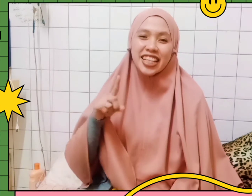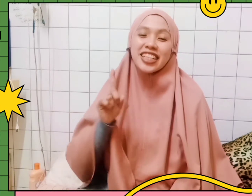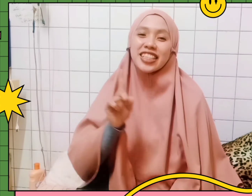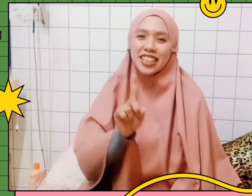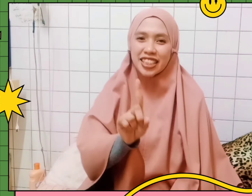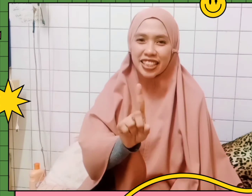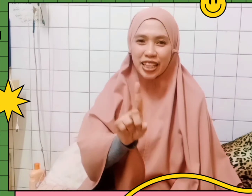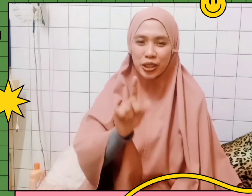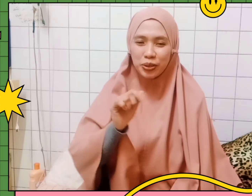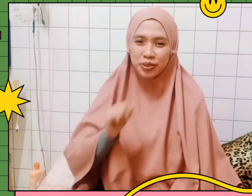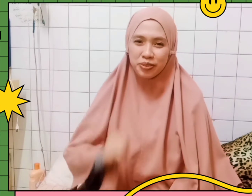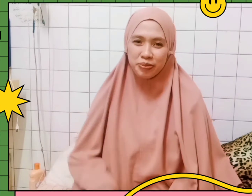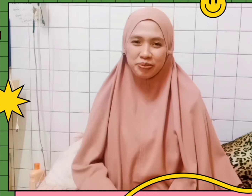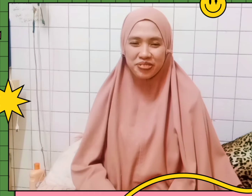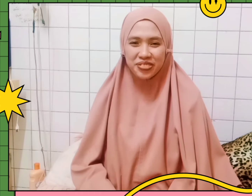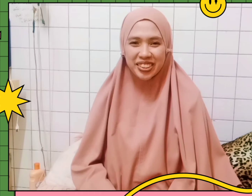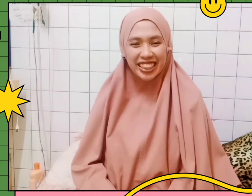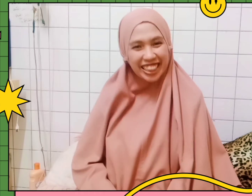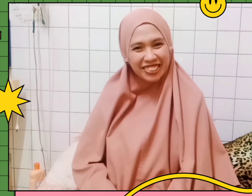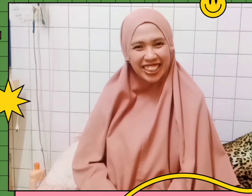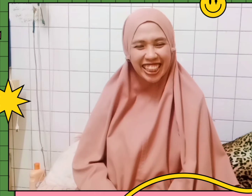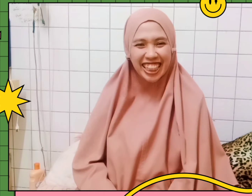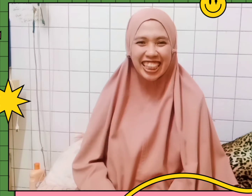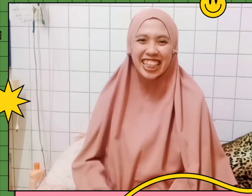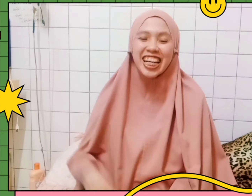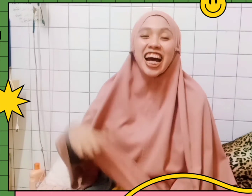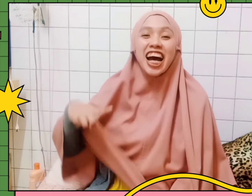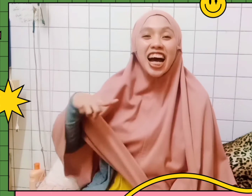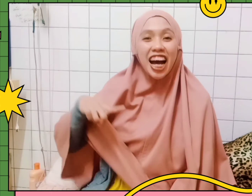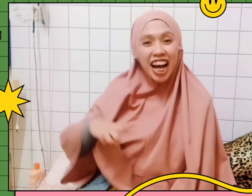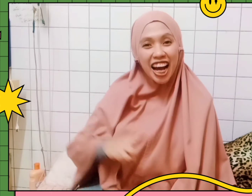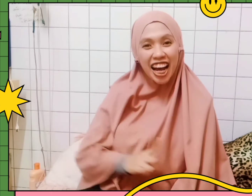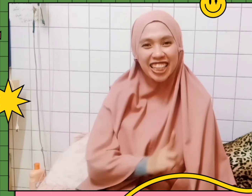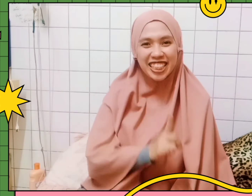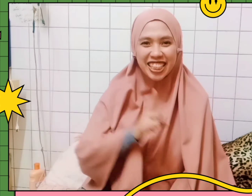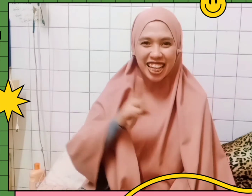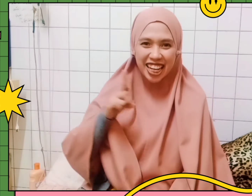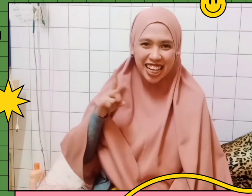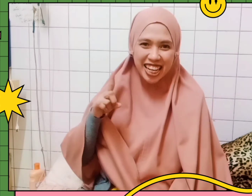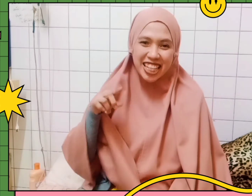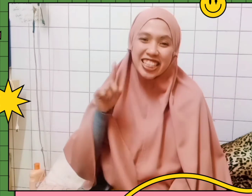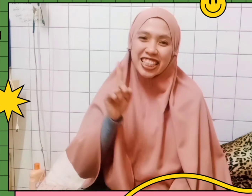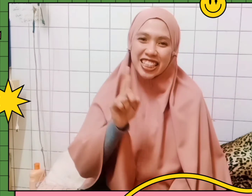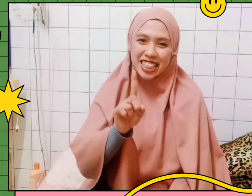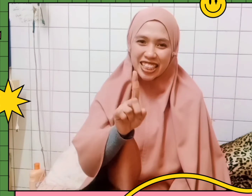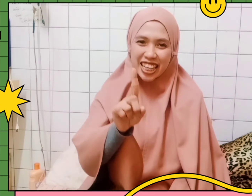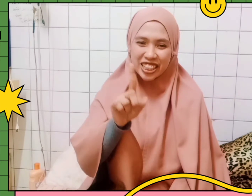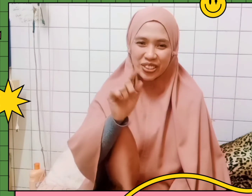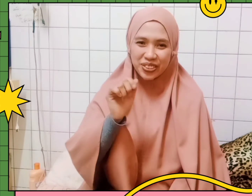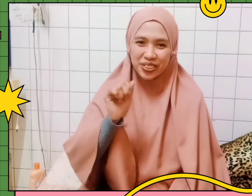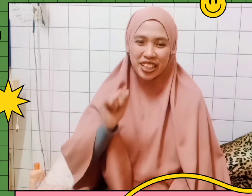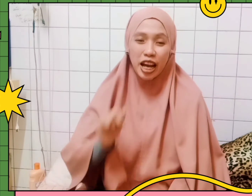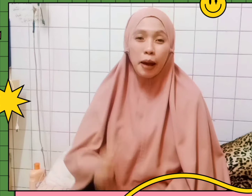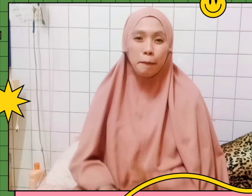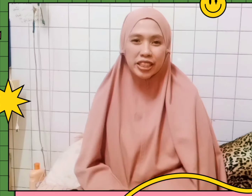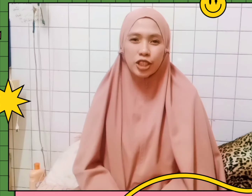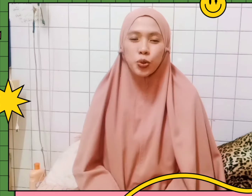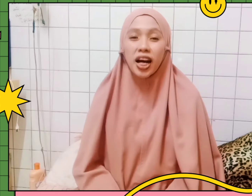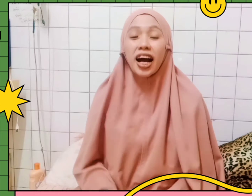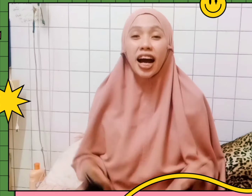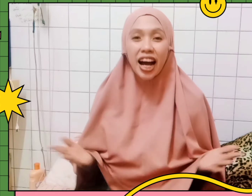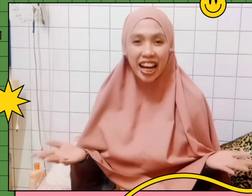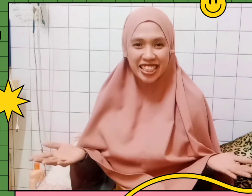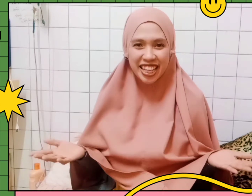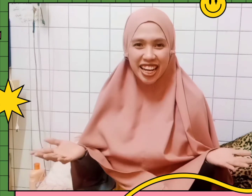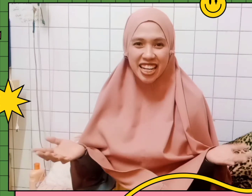hanya satu. Kita ulangi lagi ya. Hanya satu. Bisa